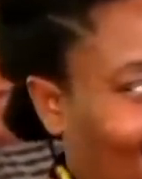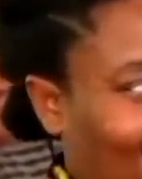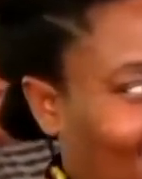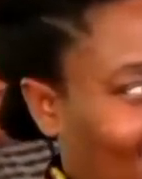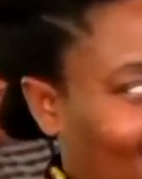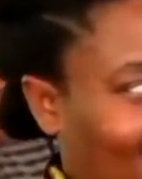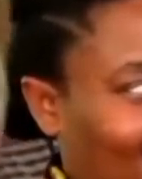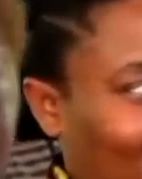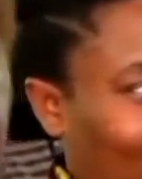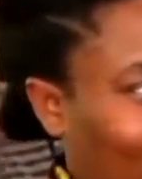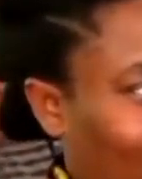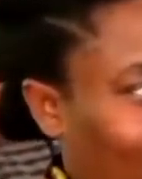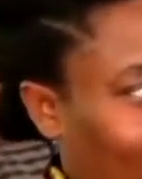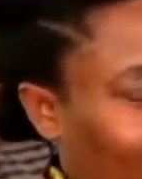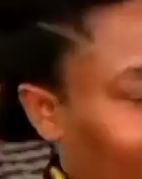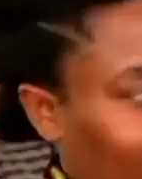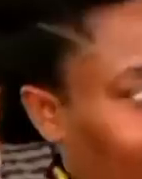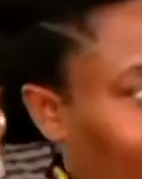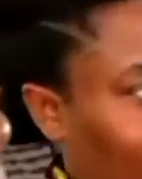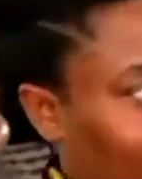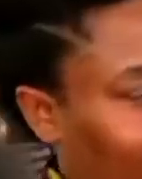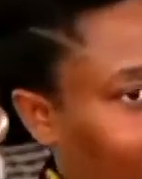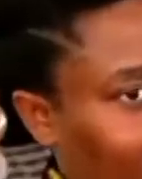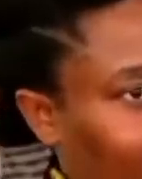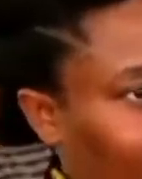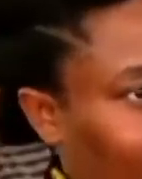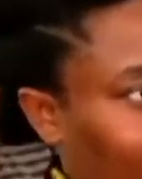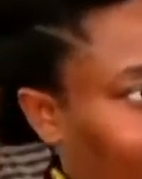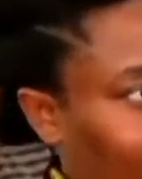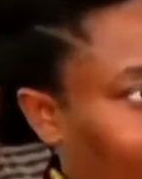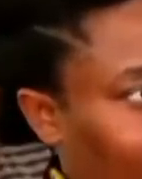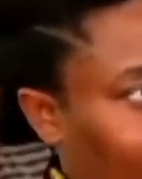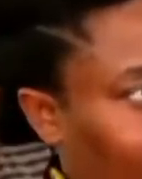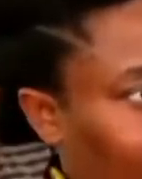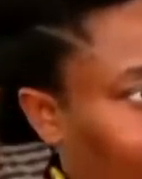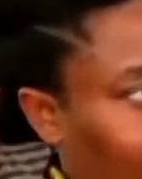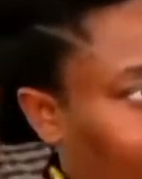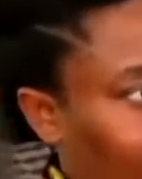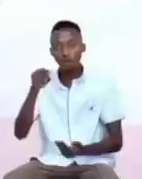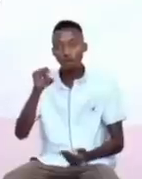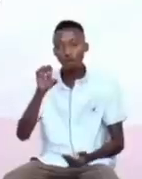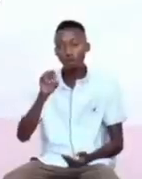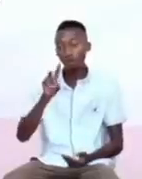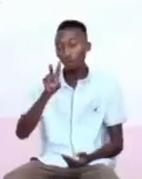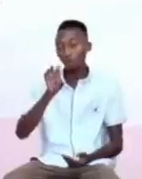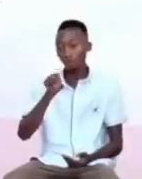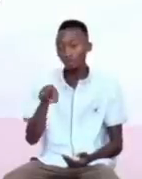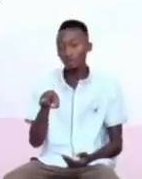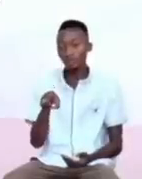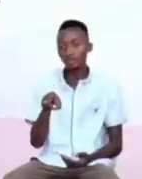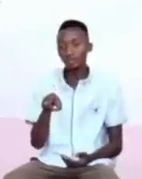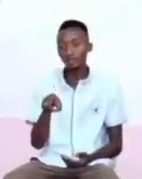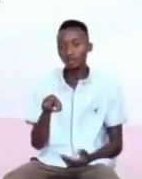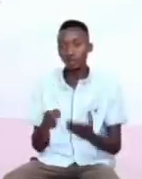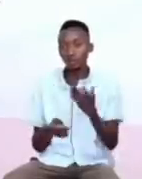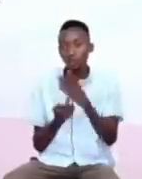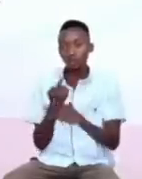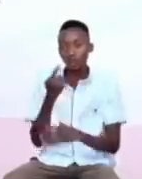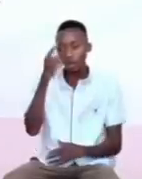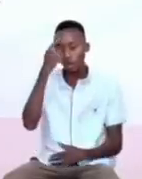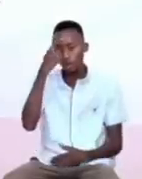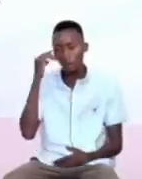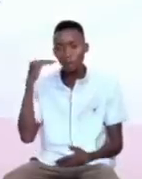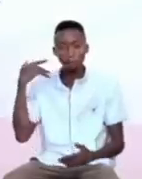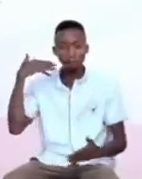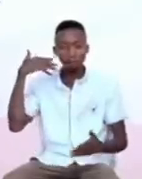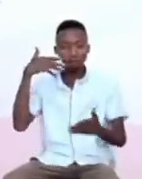Kitu gani ambacho unafuatilia kwenye maisha? Kitabu gani ambacho unasoma? Unasoma novo. Umetoka Dodoma